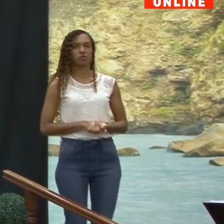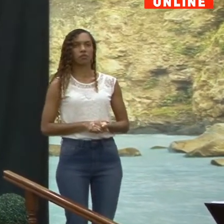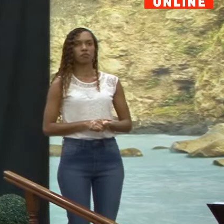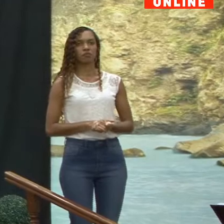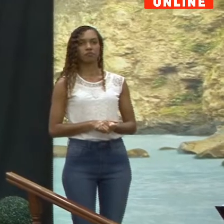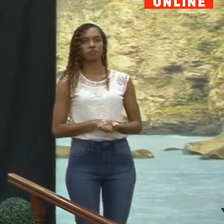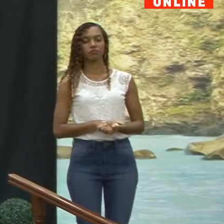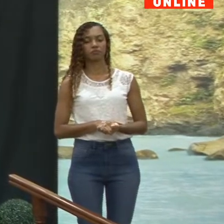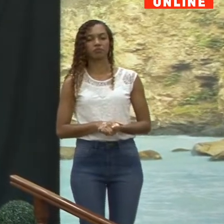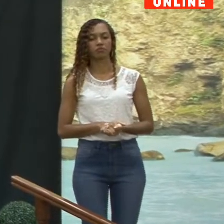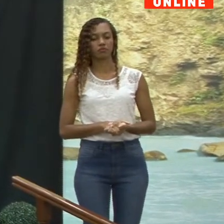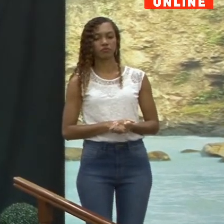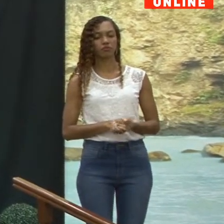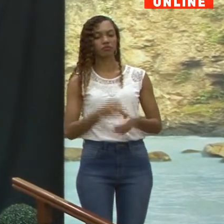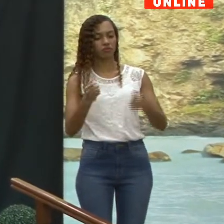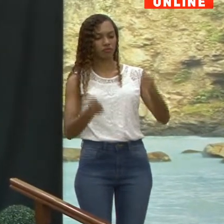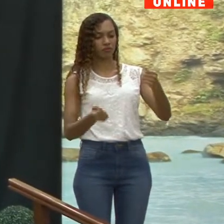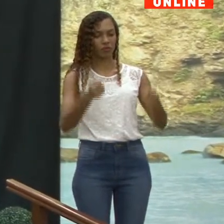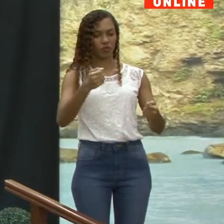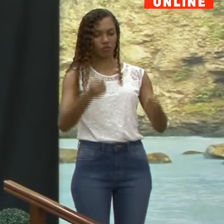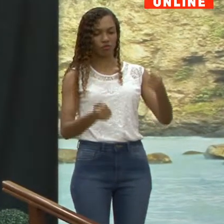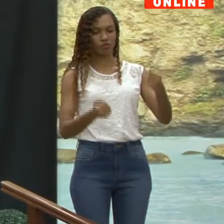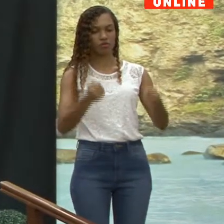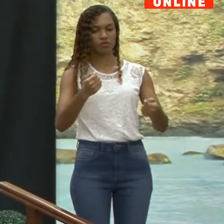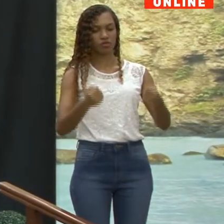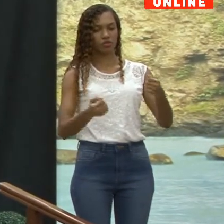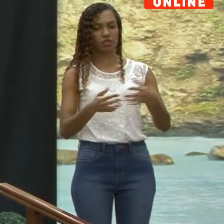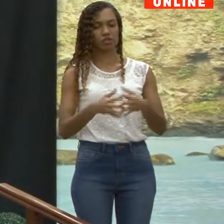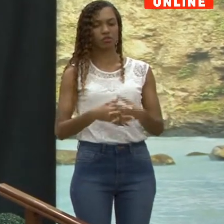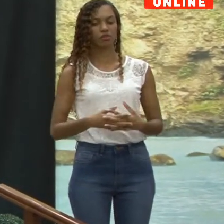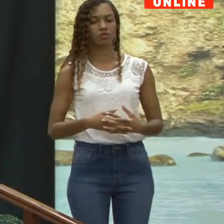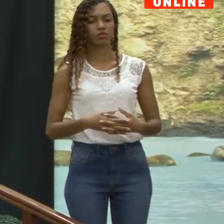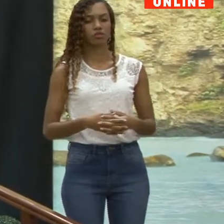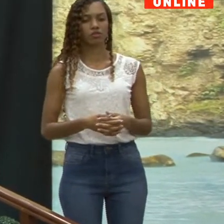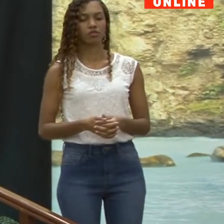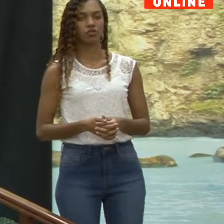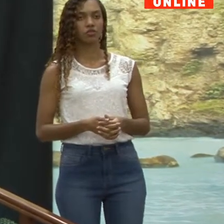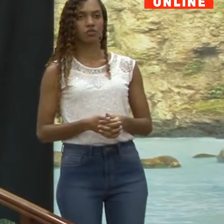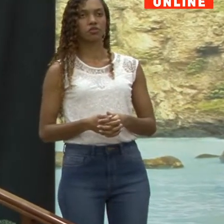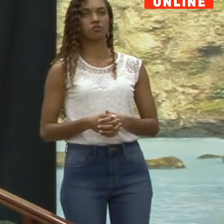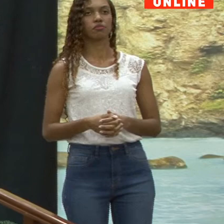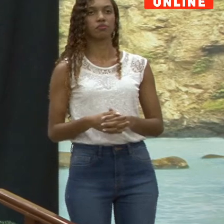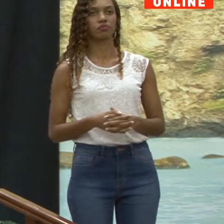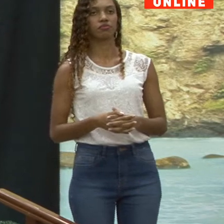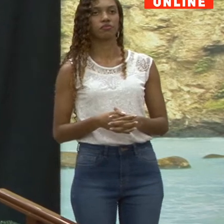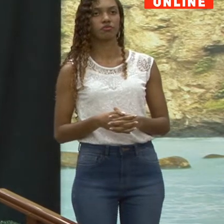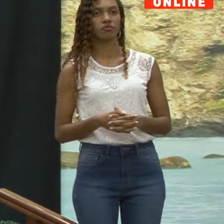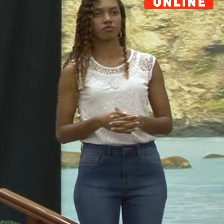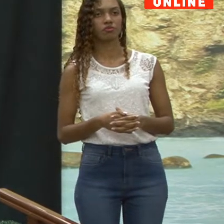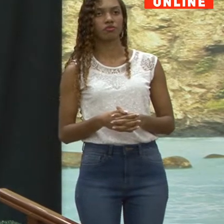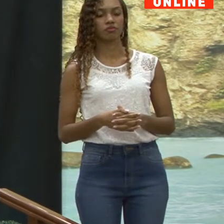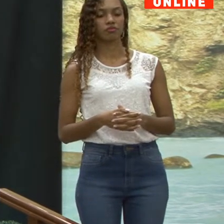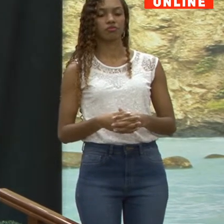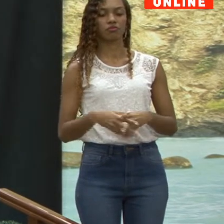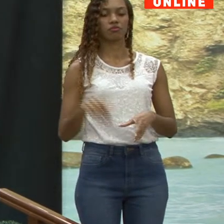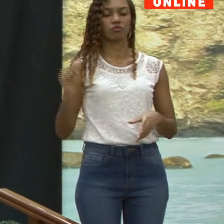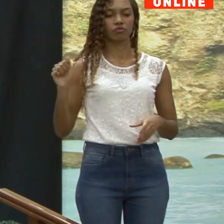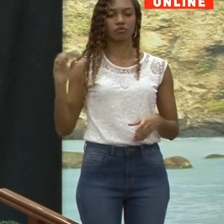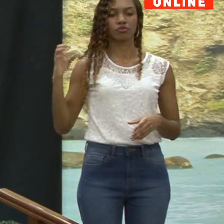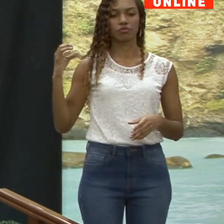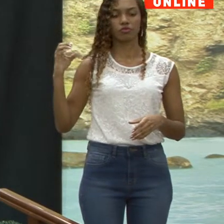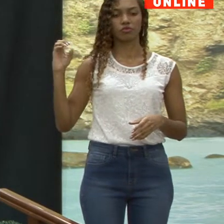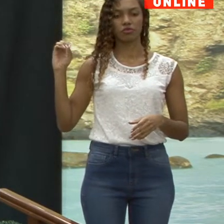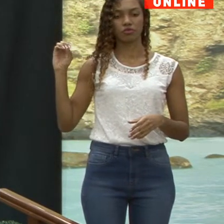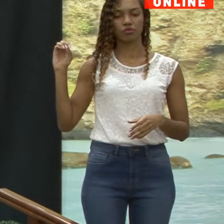Os caminhões, eles têm um feixe de mola que ele recebe uma têmpera, um aço 1045 que tem